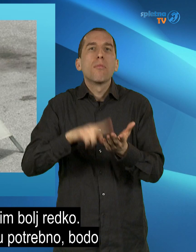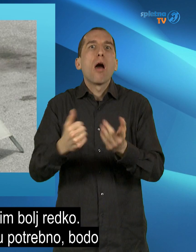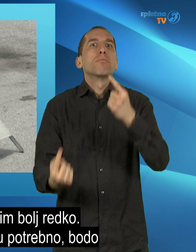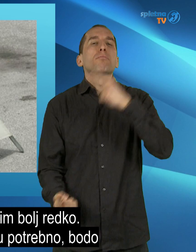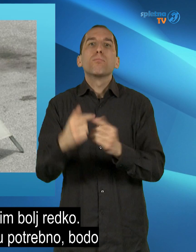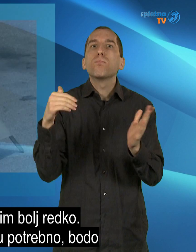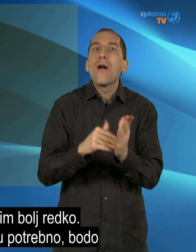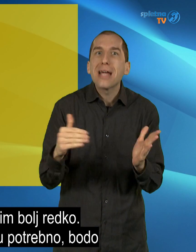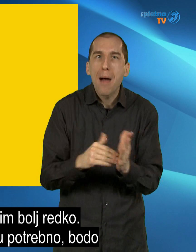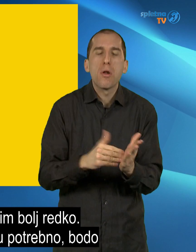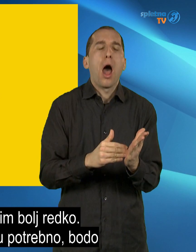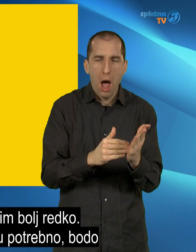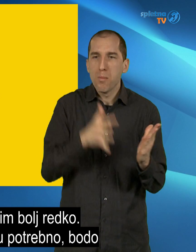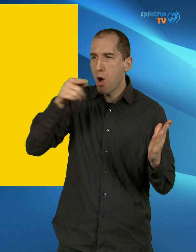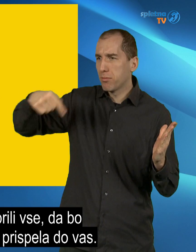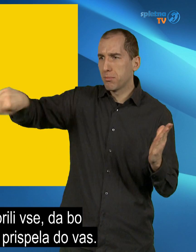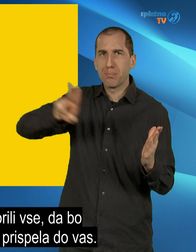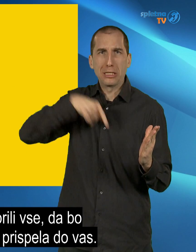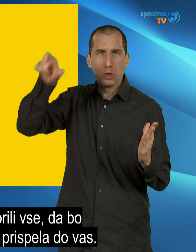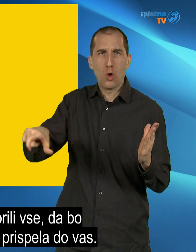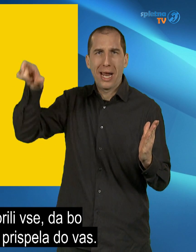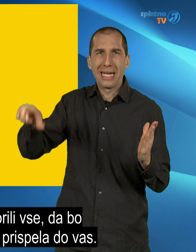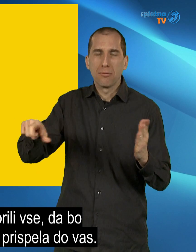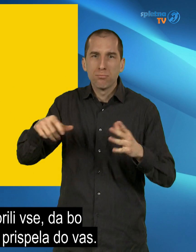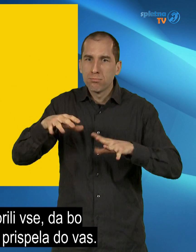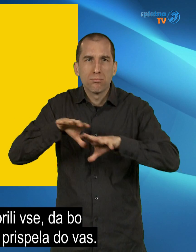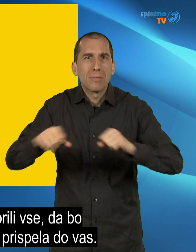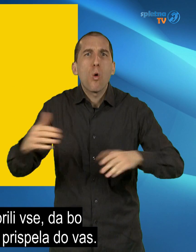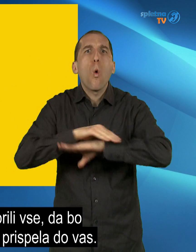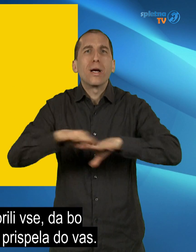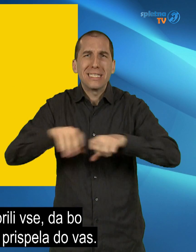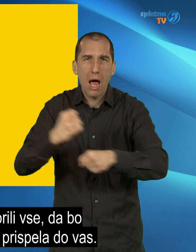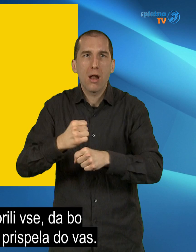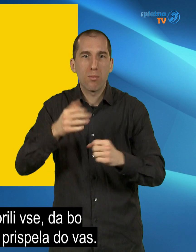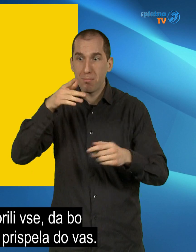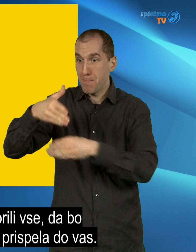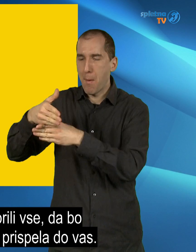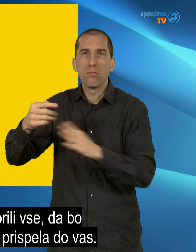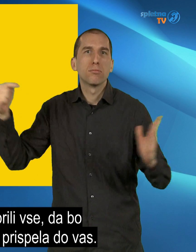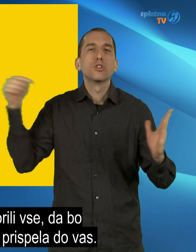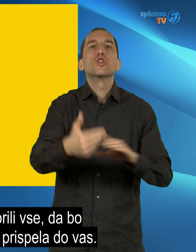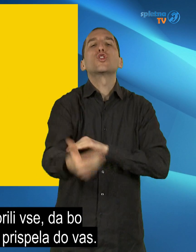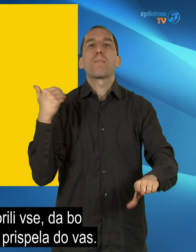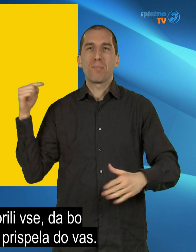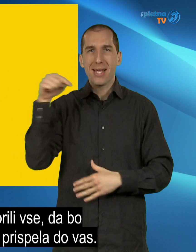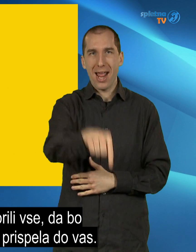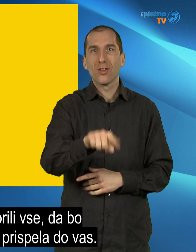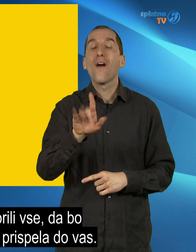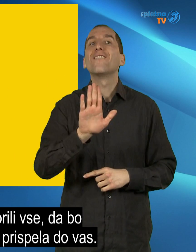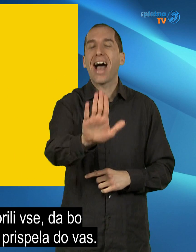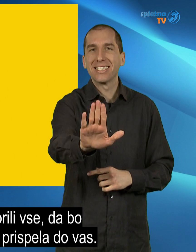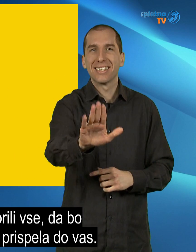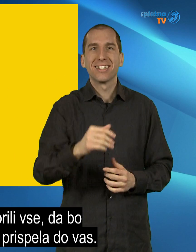Če pa bo to kljub vsemu potrebno, bodo pristojni zagotovo storili vse, da bo njihova pomoč čim prej prispela do vas.